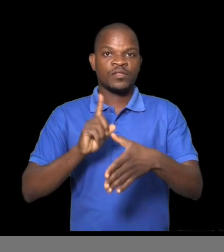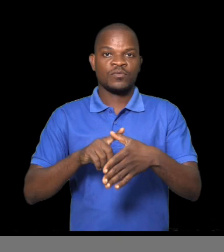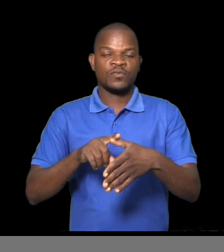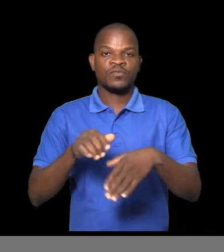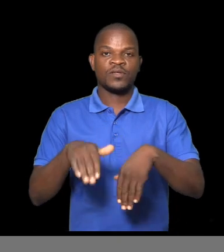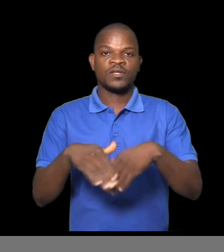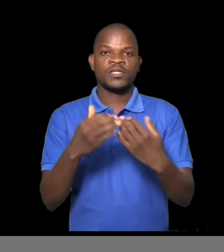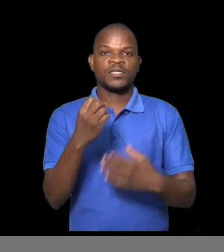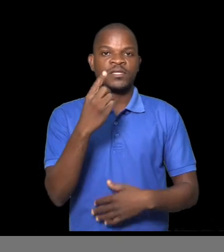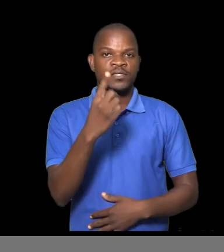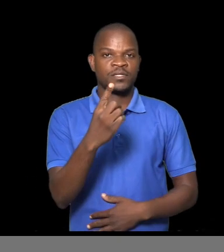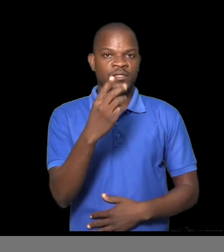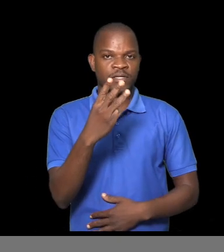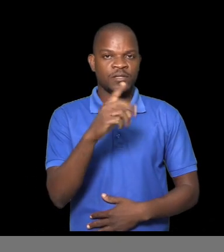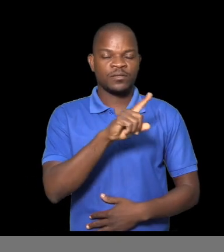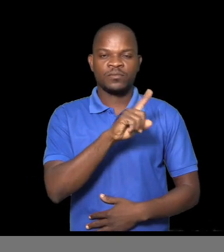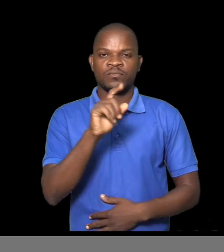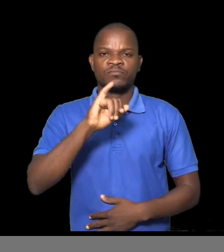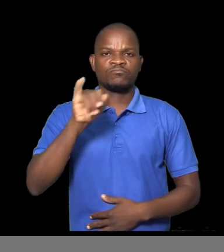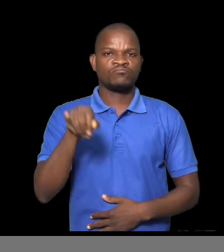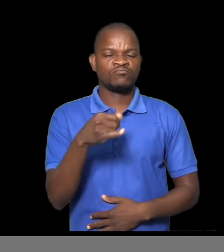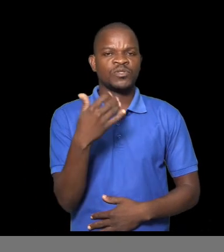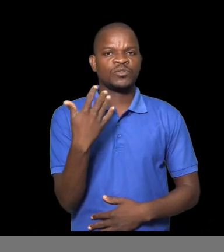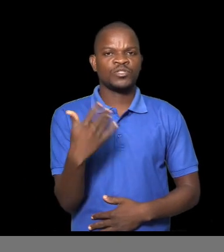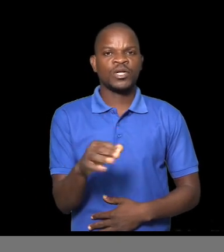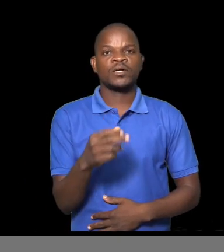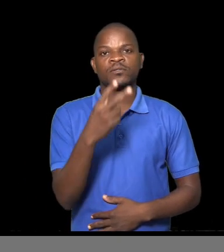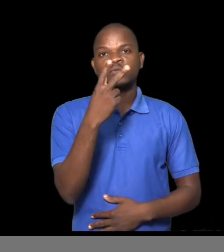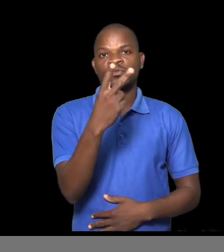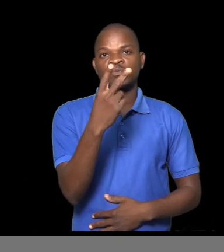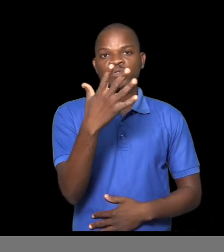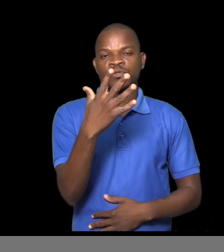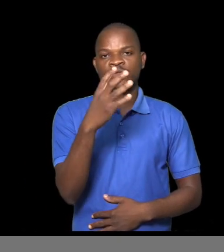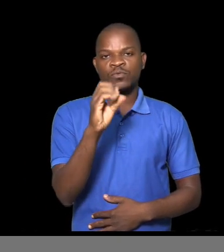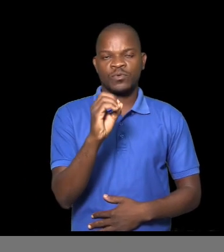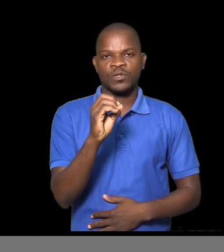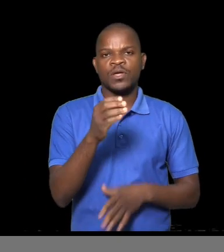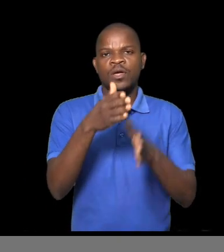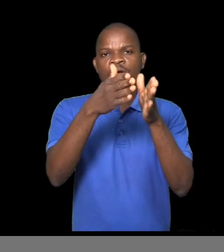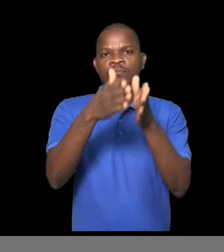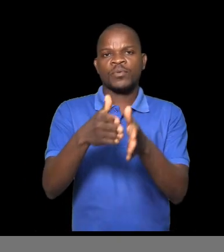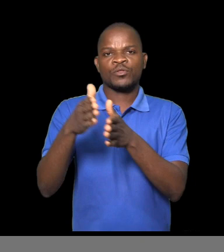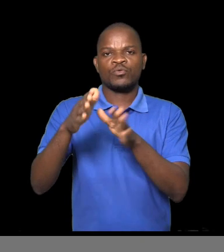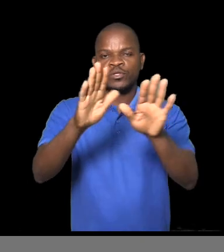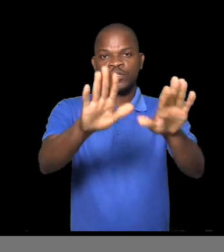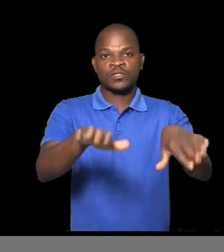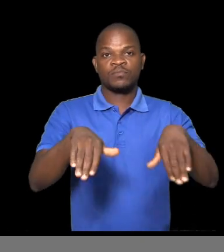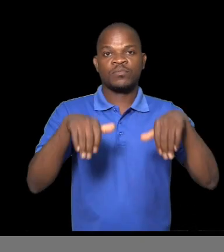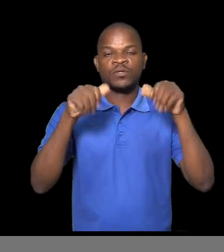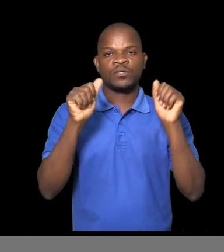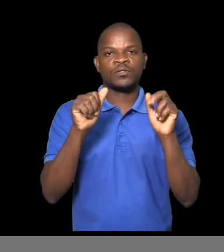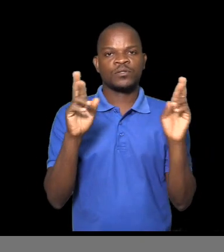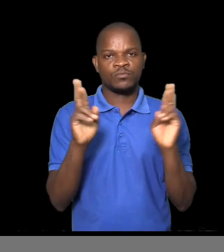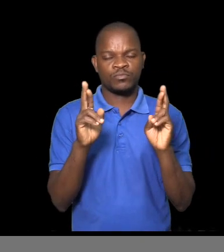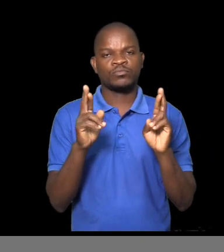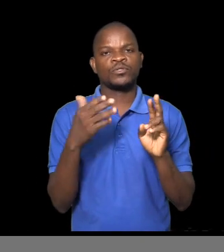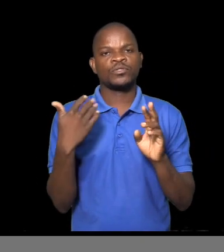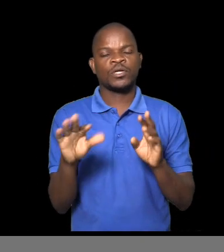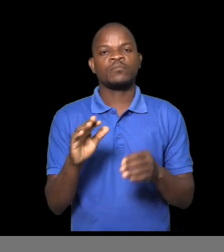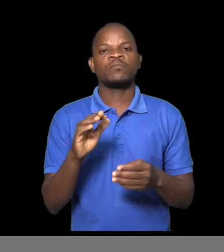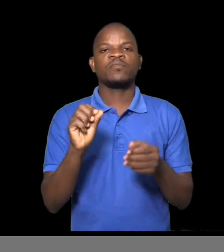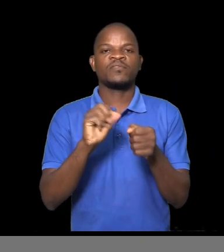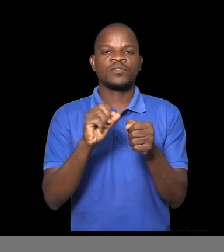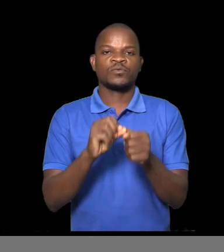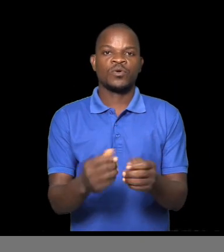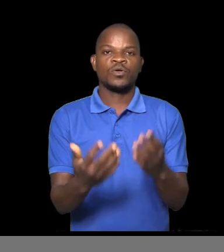13 de janeiro, tomaram posse 250 deputados da Assembleia da República para a